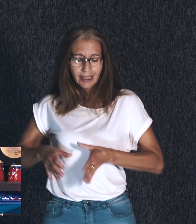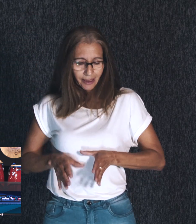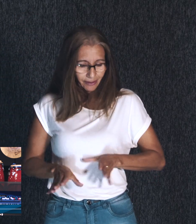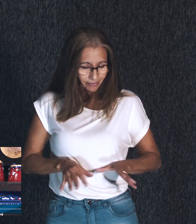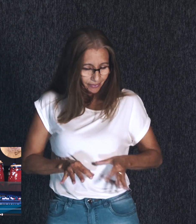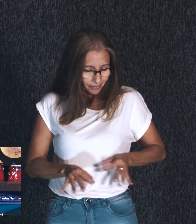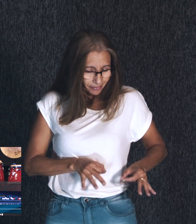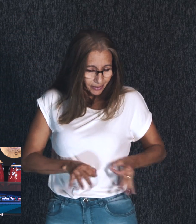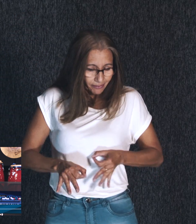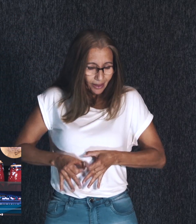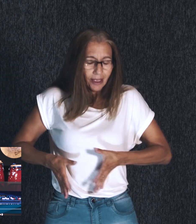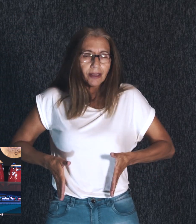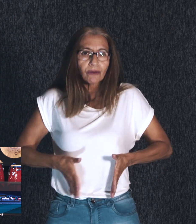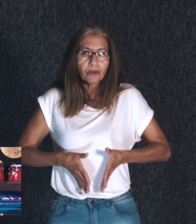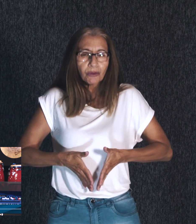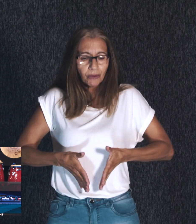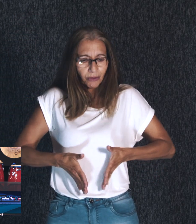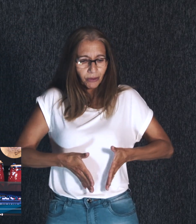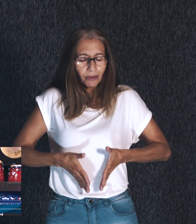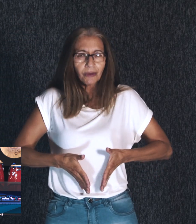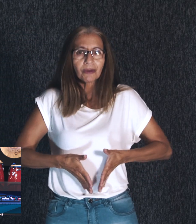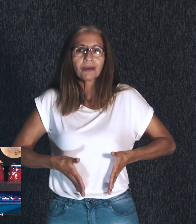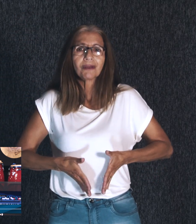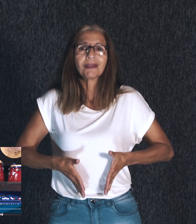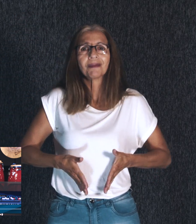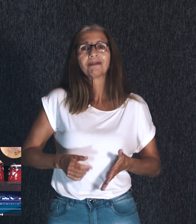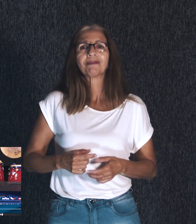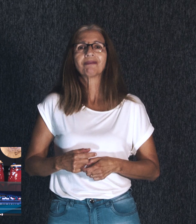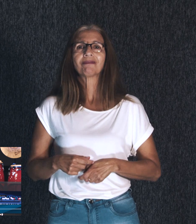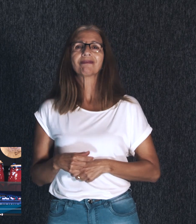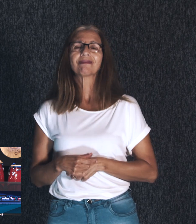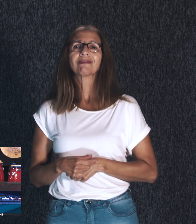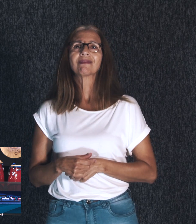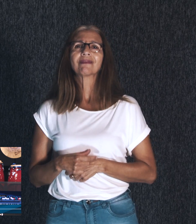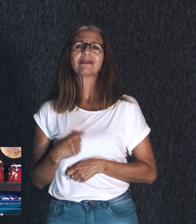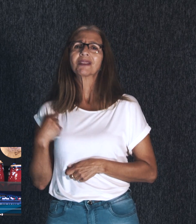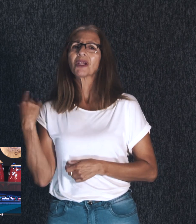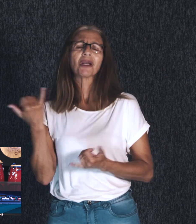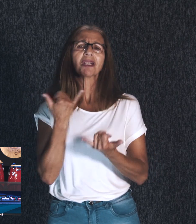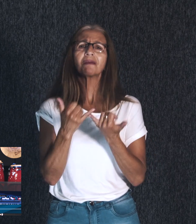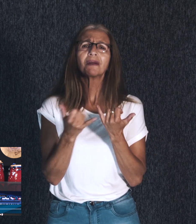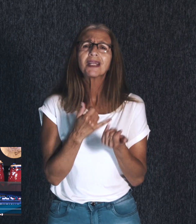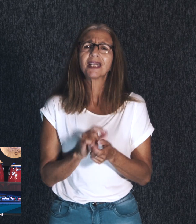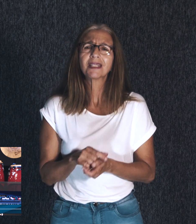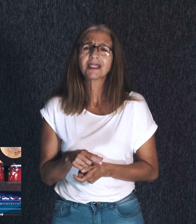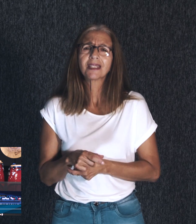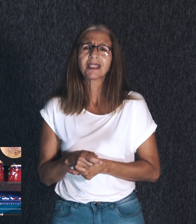Ele já nos conhecia quando éramos ainda como uma substância informe.